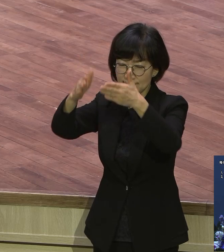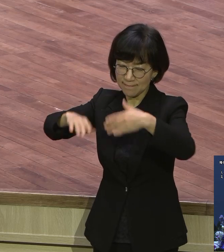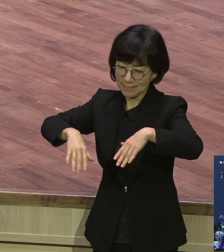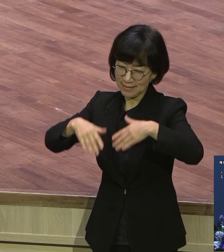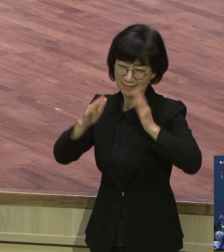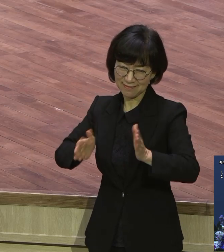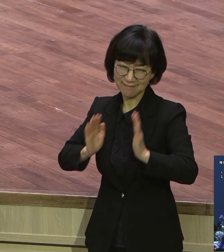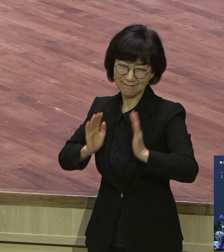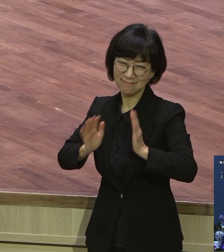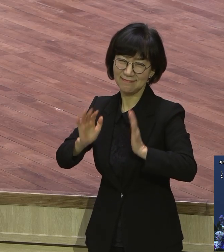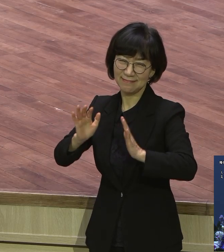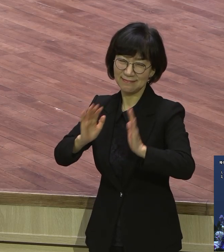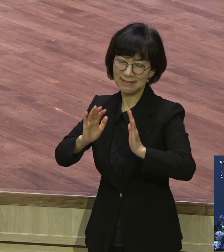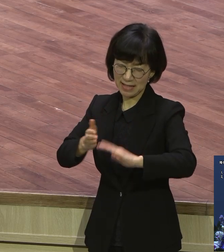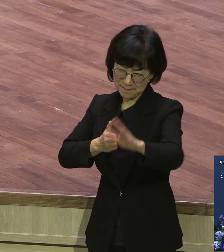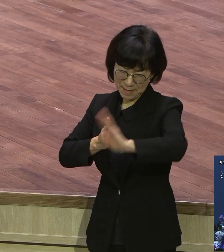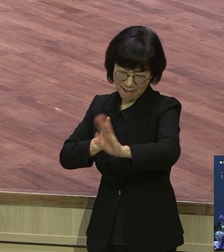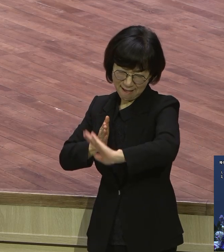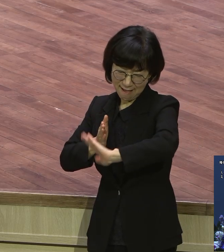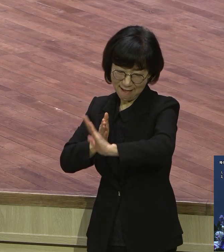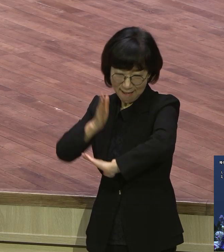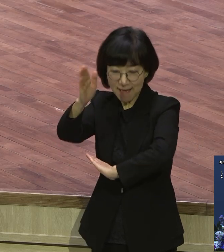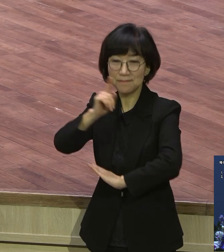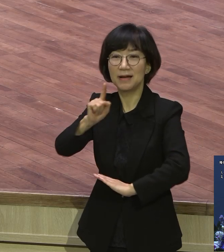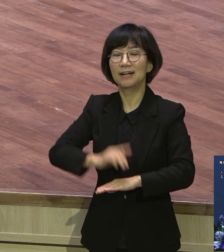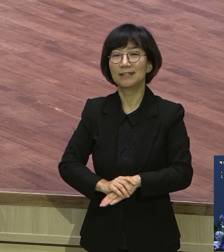걸어간다 걸어간다도 아니